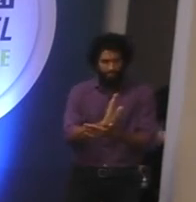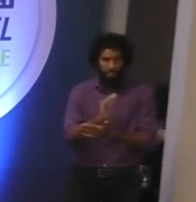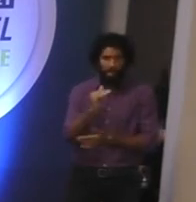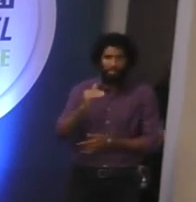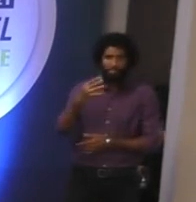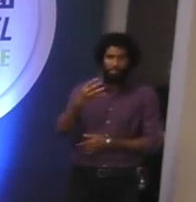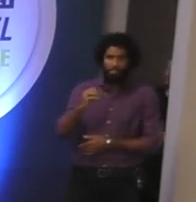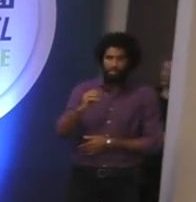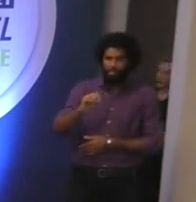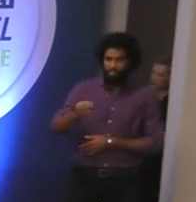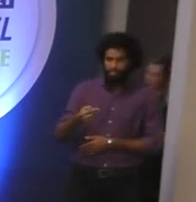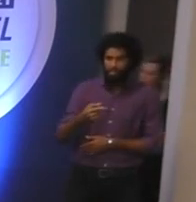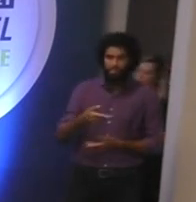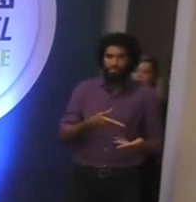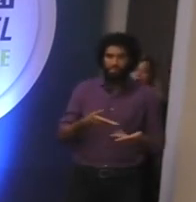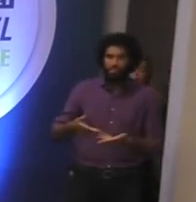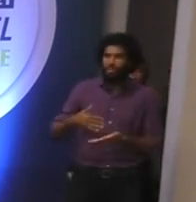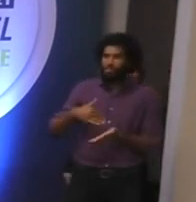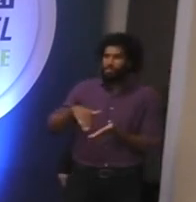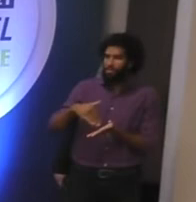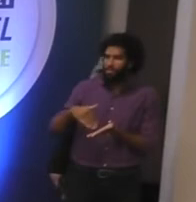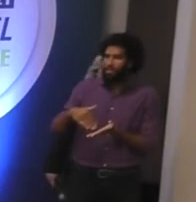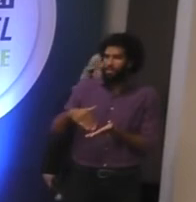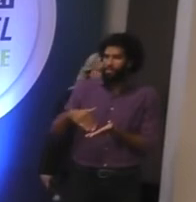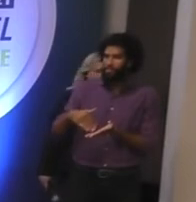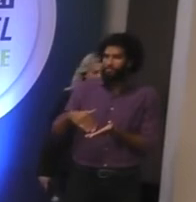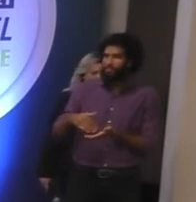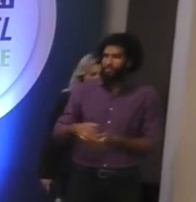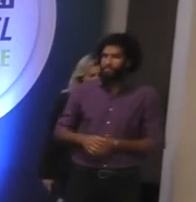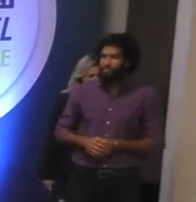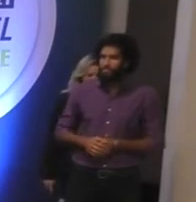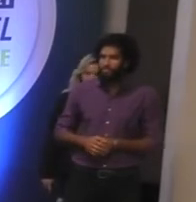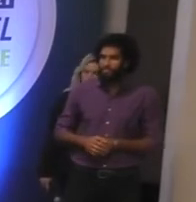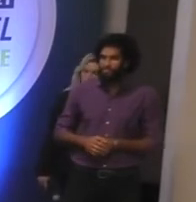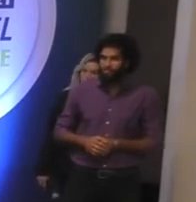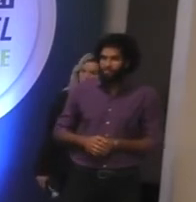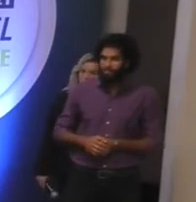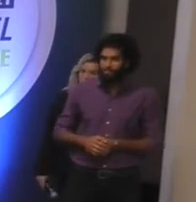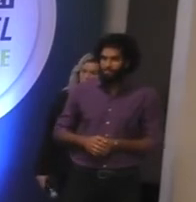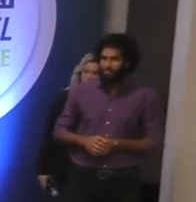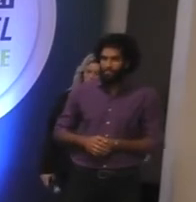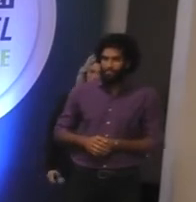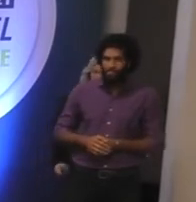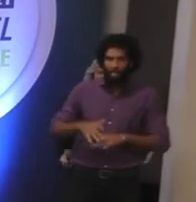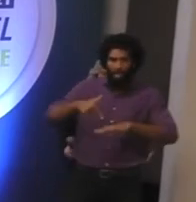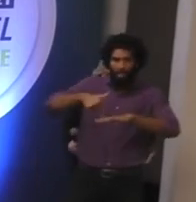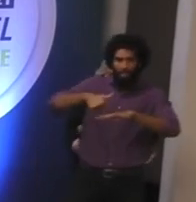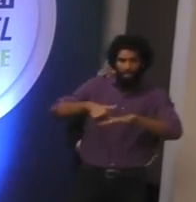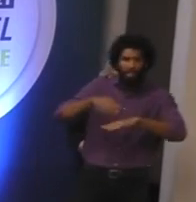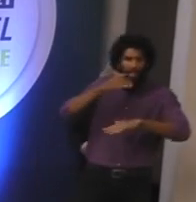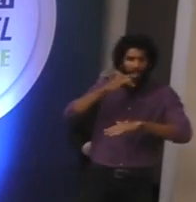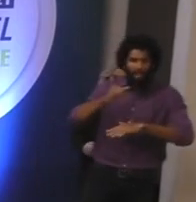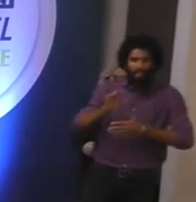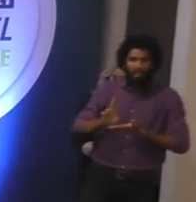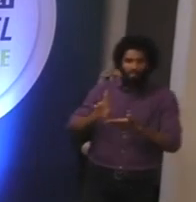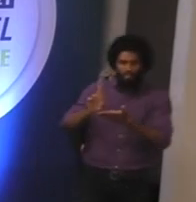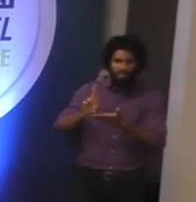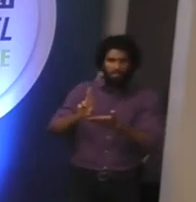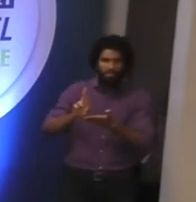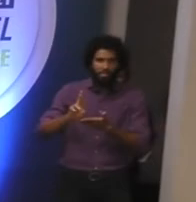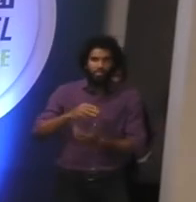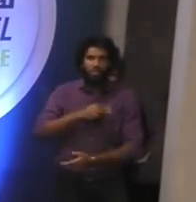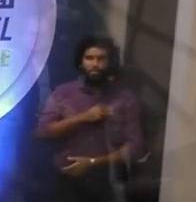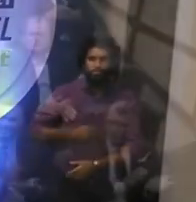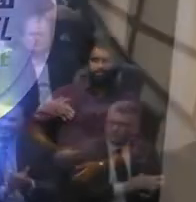convidamos o secretário-executivo do Ministério de Minas e Energia, Ailton Madureira, representando o ministro de Estado de Minas e Energia,